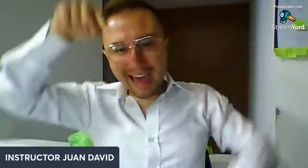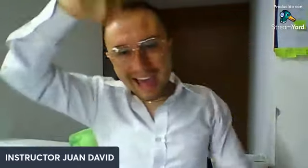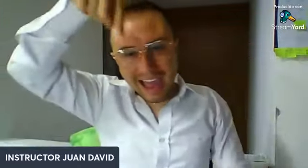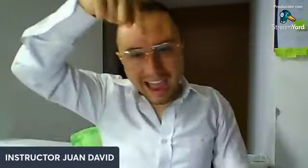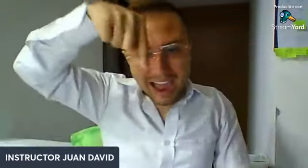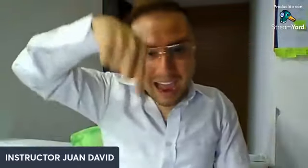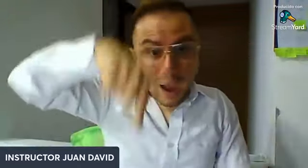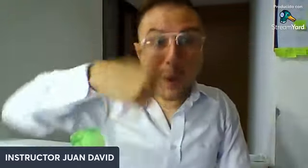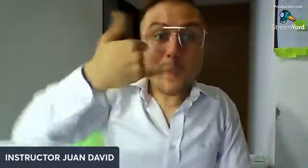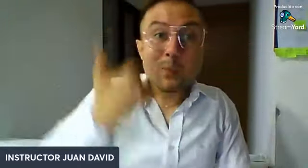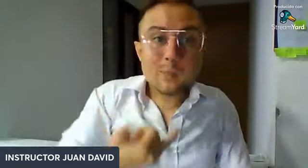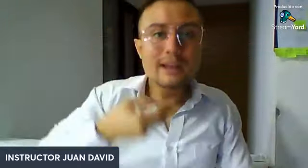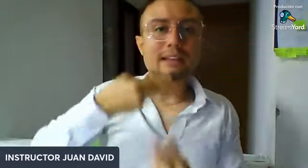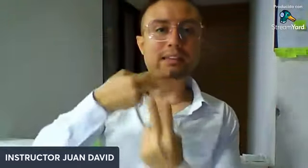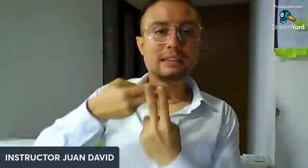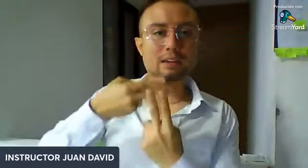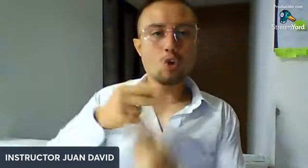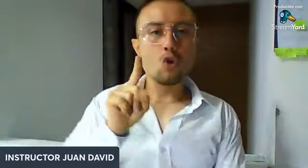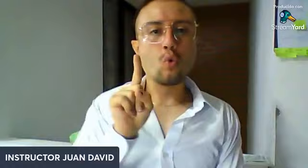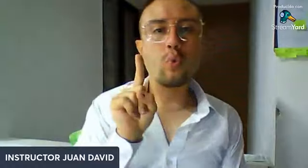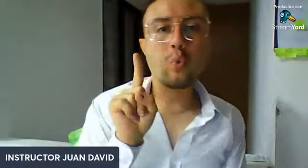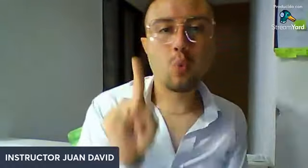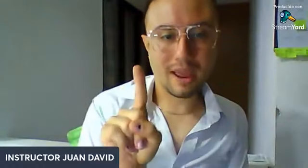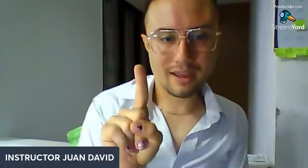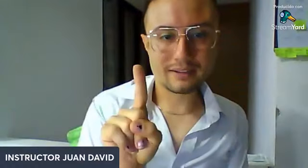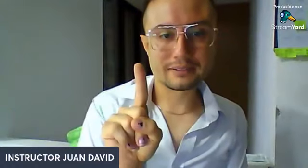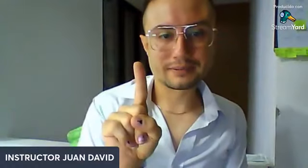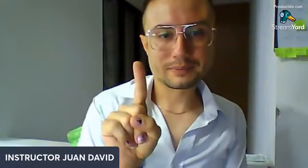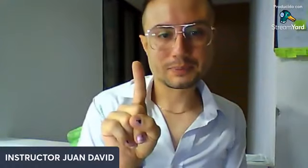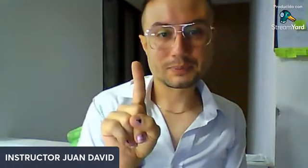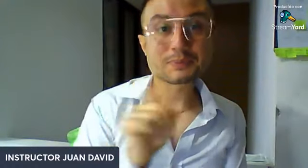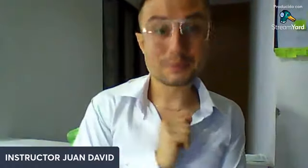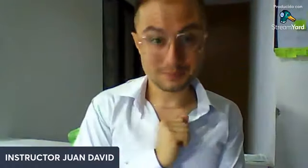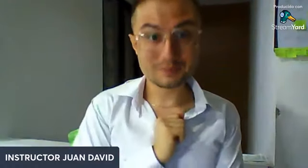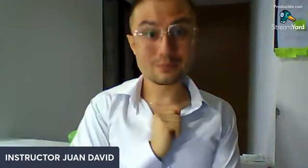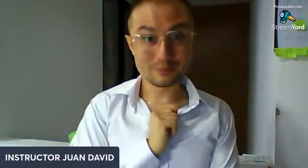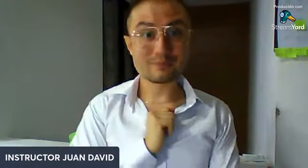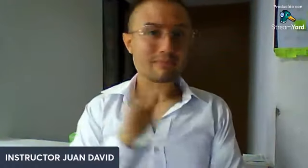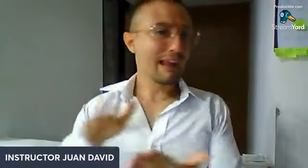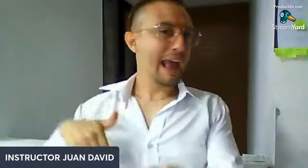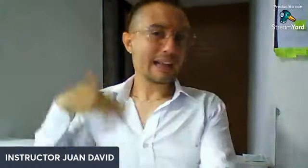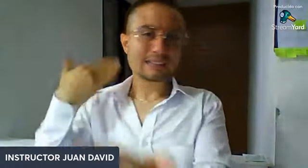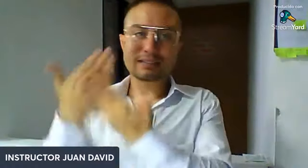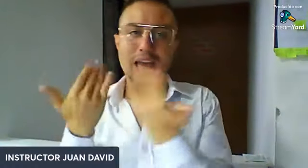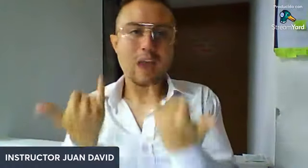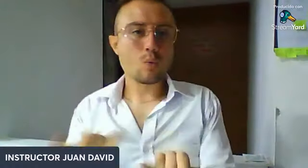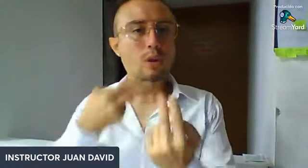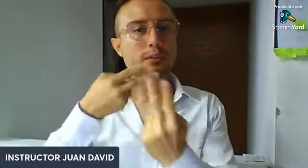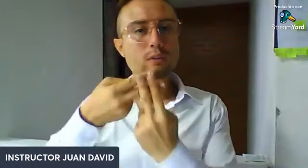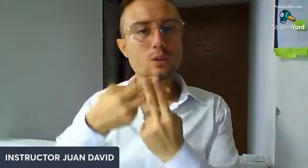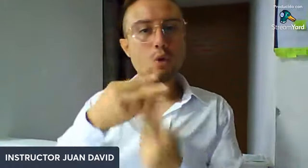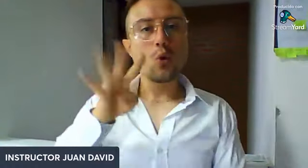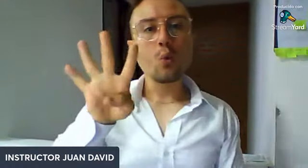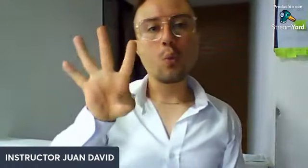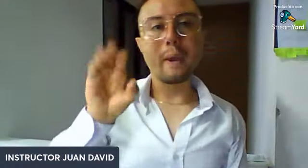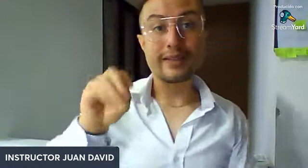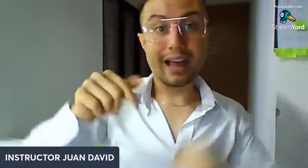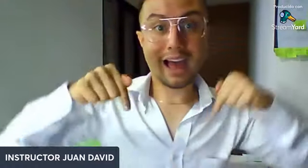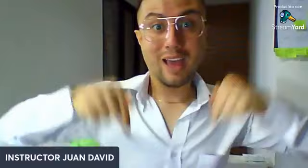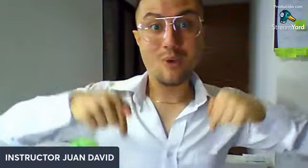a tener que bajar, si de pronto estás en el computador, pues con el mouse, si de pronto estás con el celular, pues bajar hasta